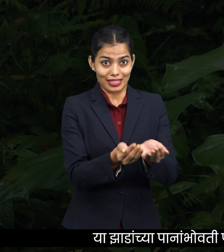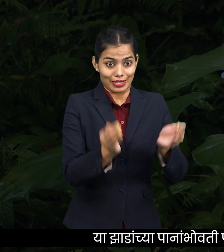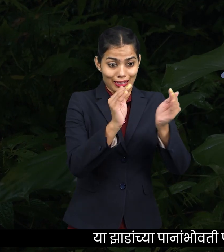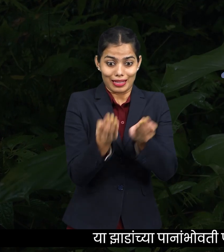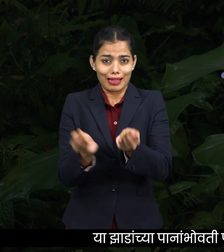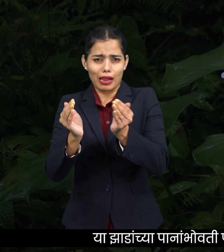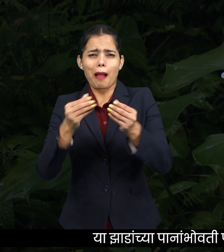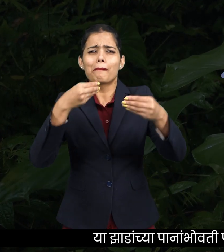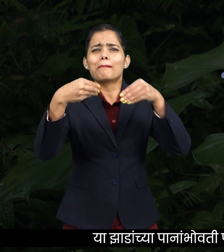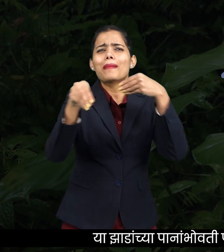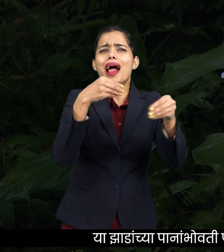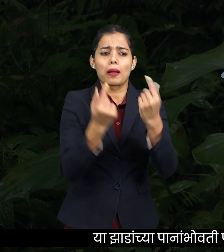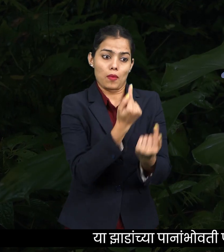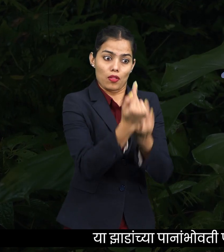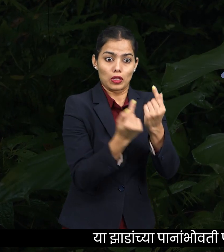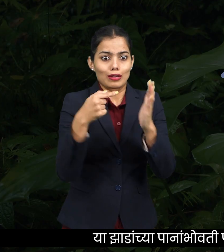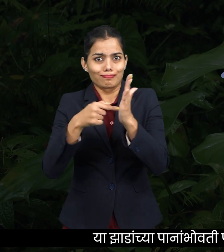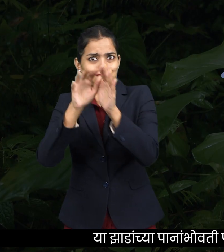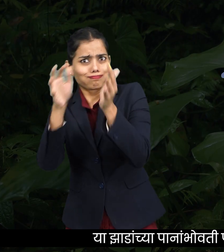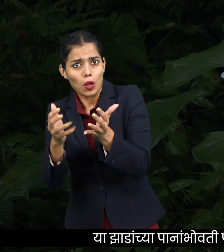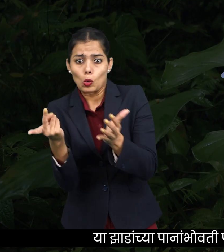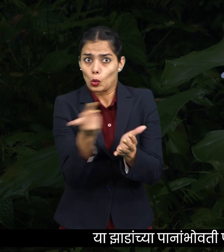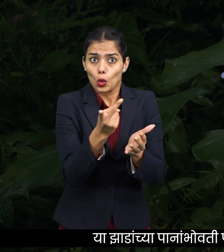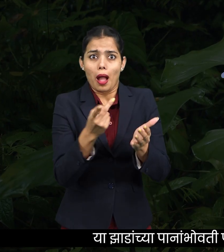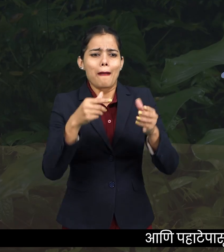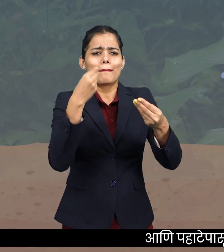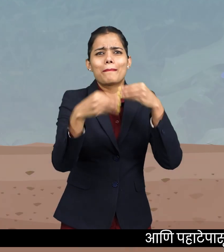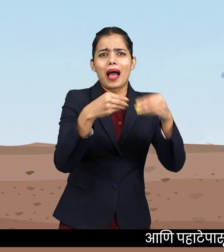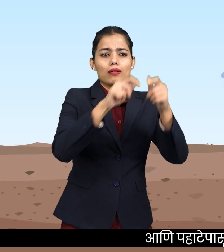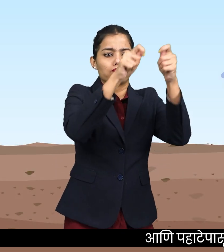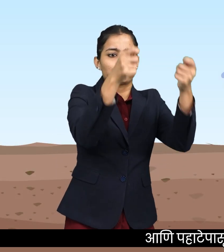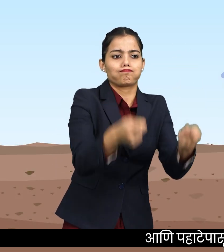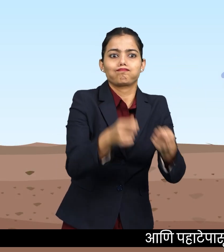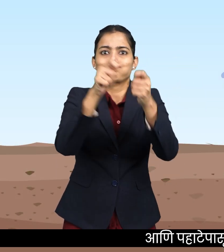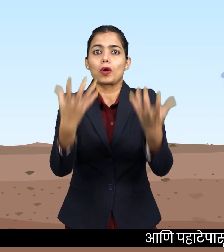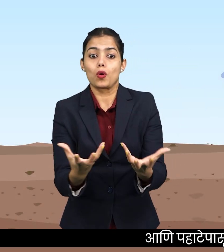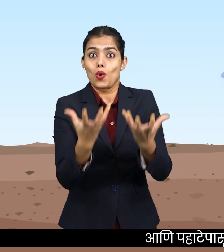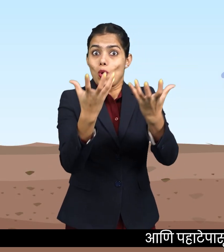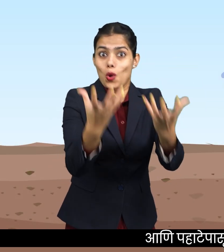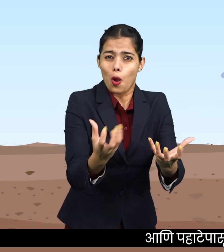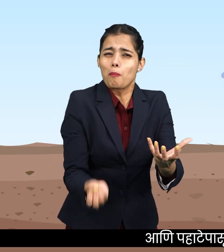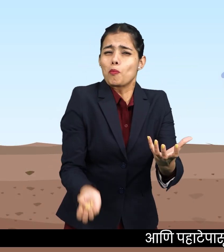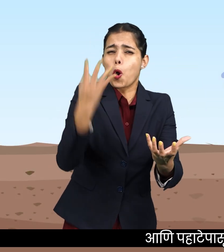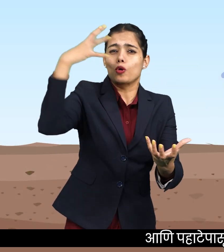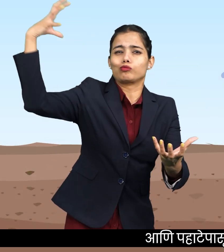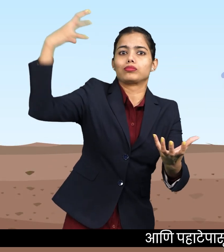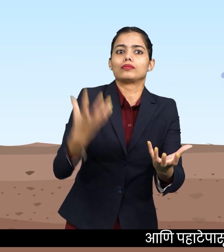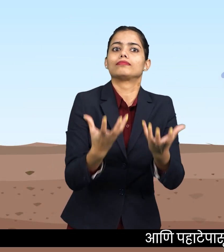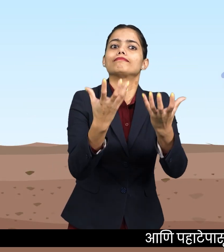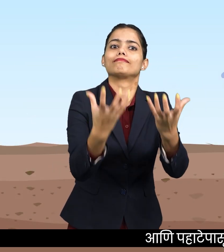या झाडांच्या पानोभोवती प्लास्टिकच्या पिशव्या सैल बांधा आणि पहाटेपासून सूर्यप्रकाशात